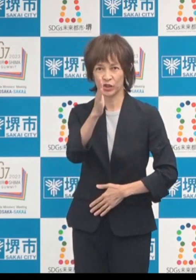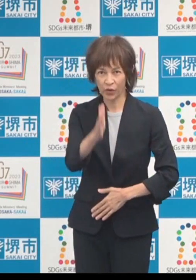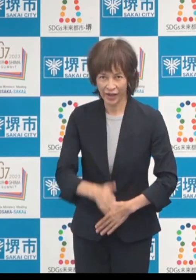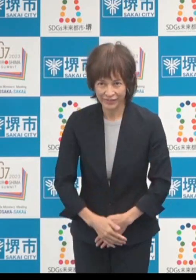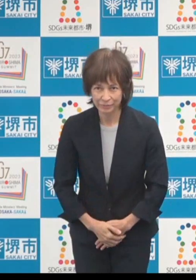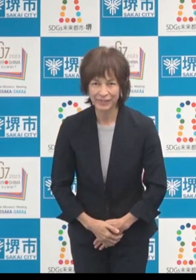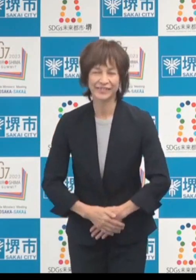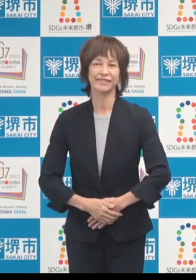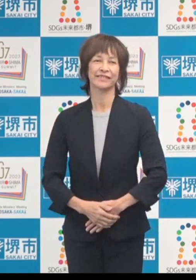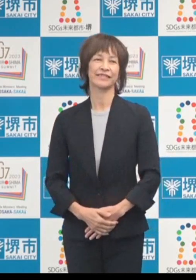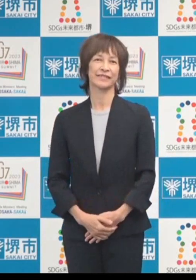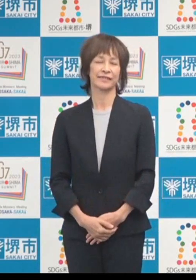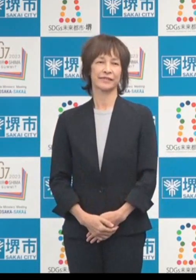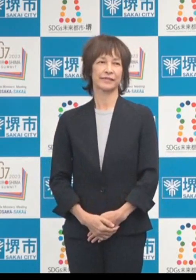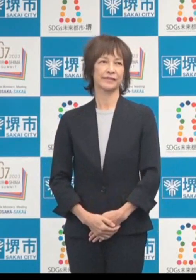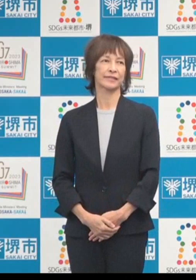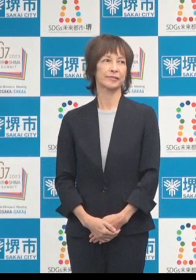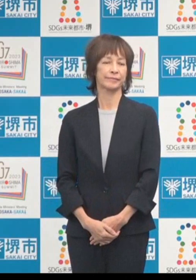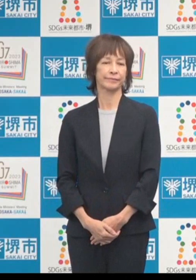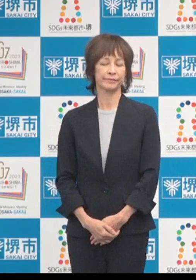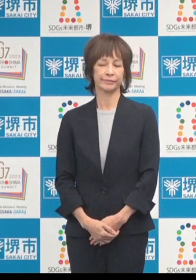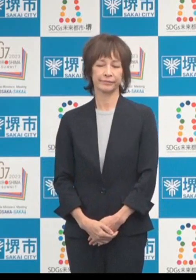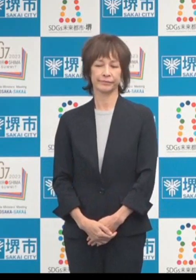します。